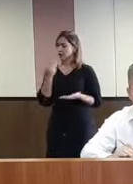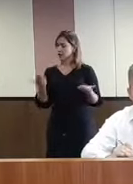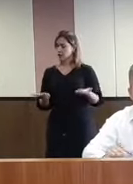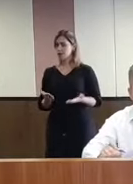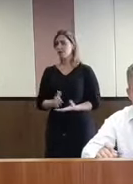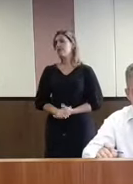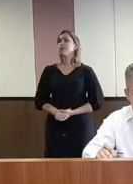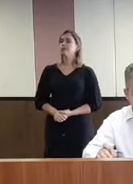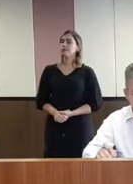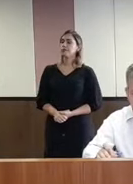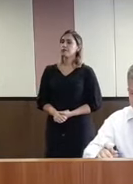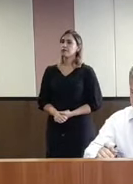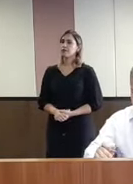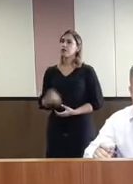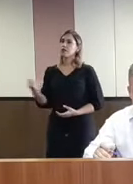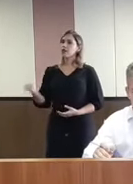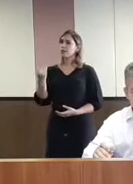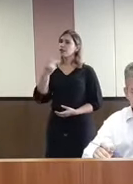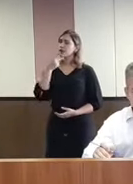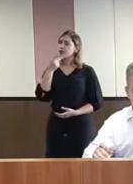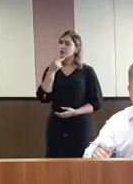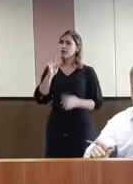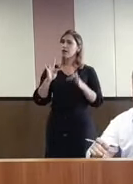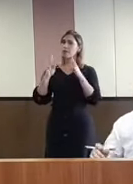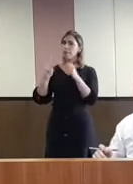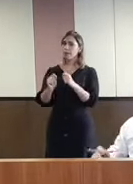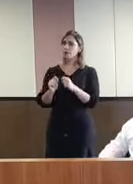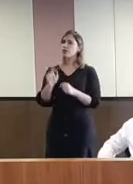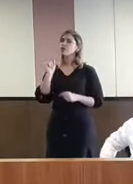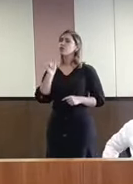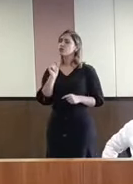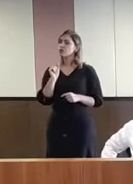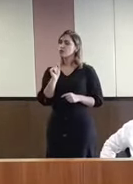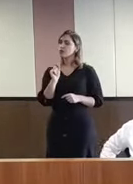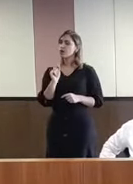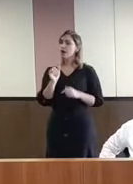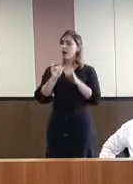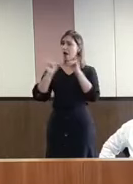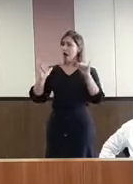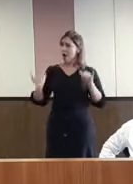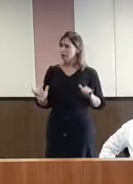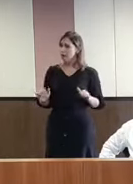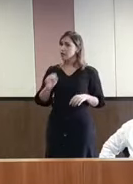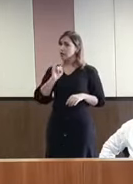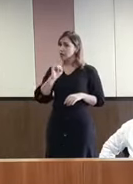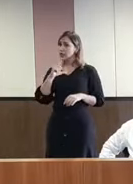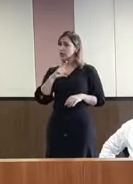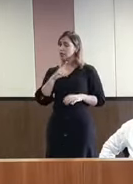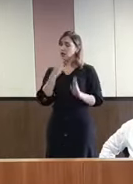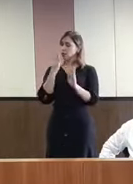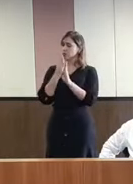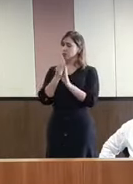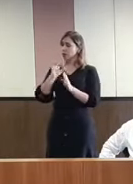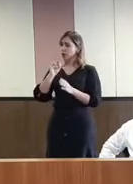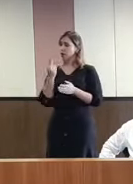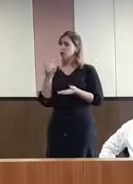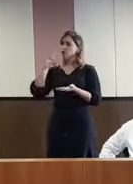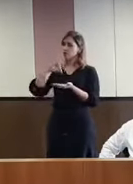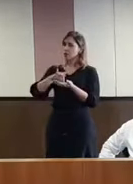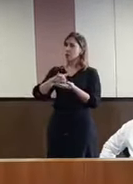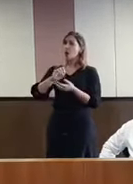momento. Bom, importante frisar a todos que a notificação de um caso suspeito ou confirmado ou até